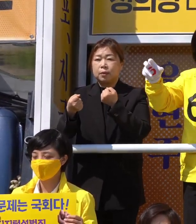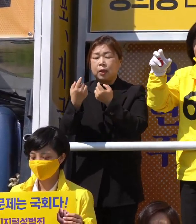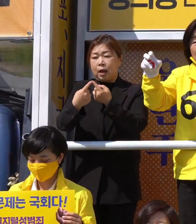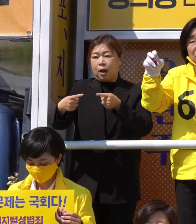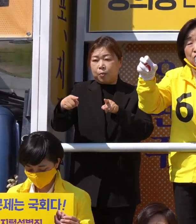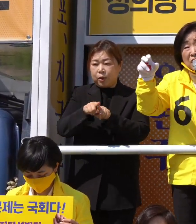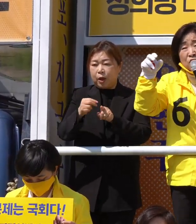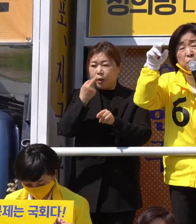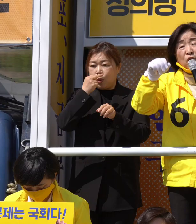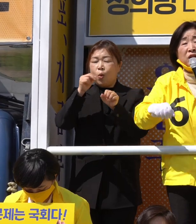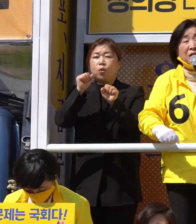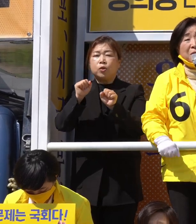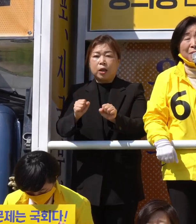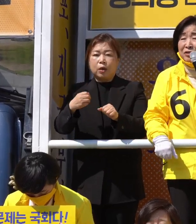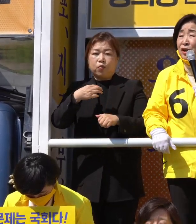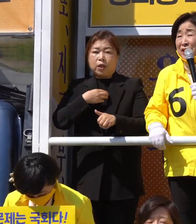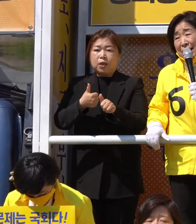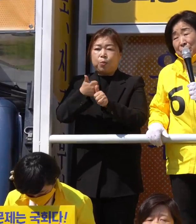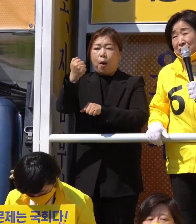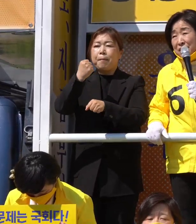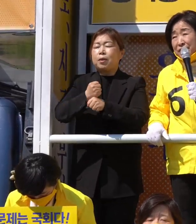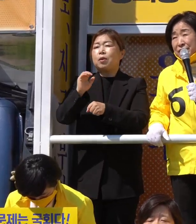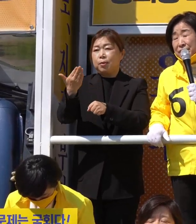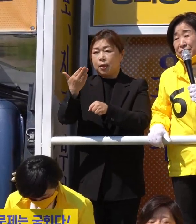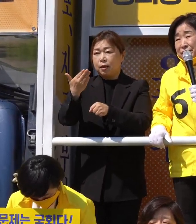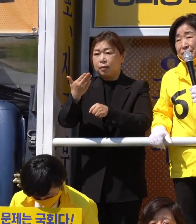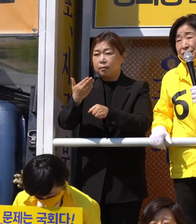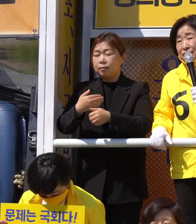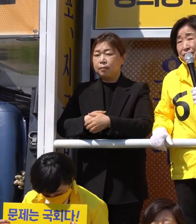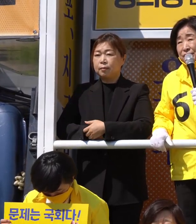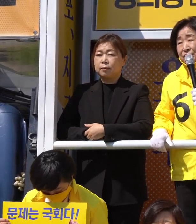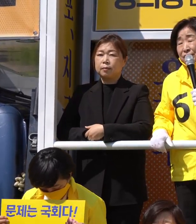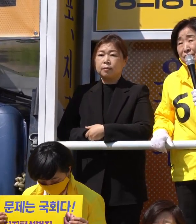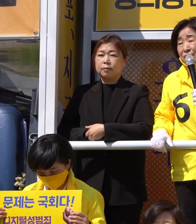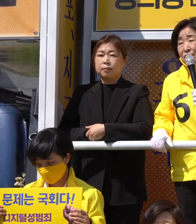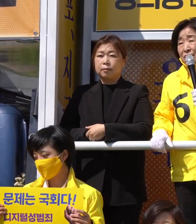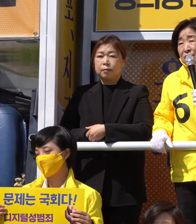함께 공존하는 위기 극복을 만들어내야 합니다.